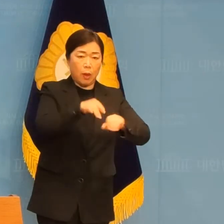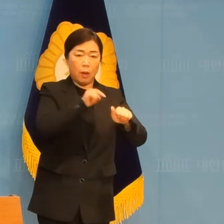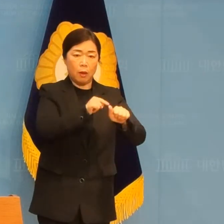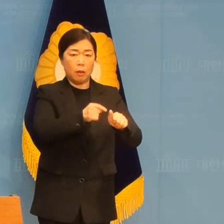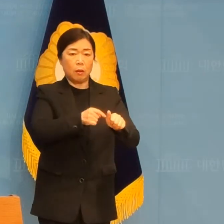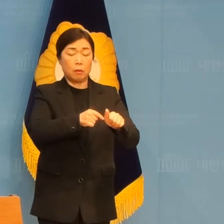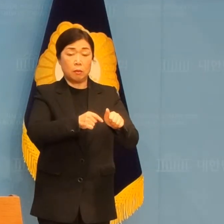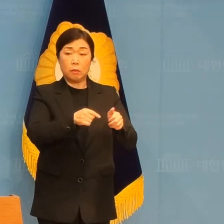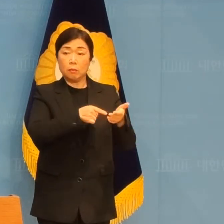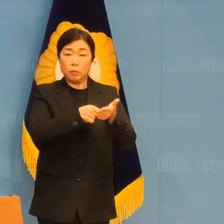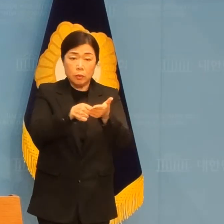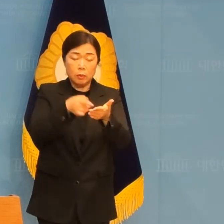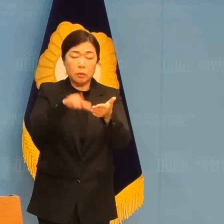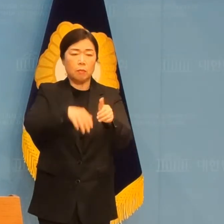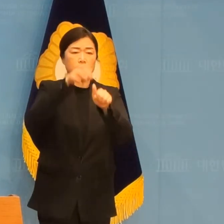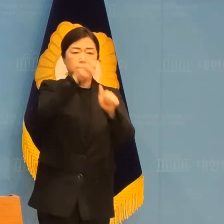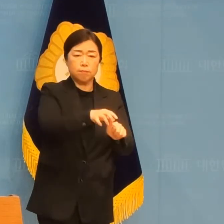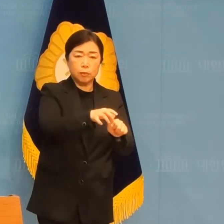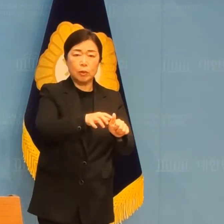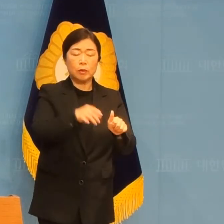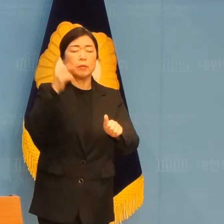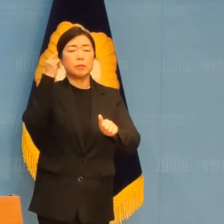벗어난 권력 남용입니다.